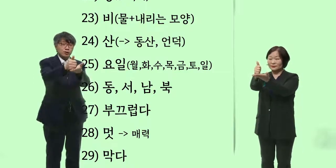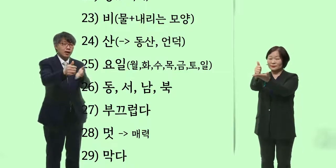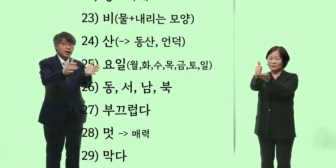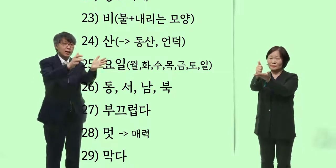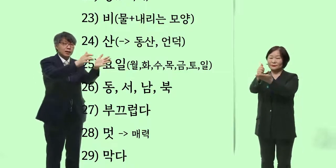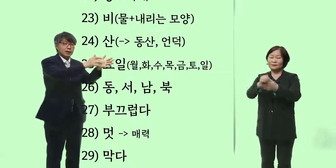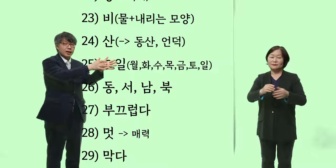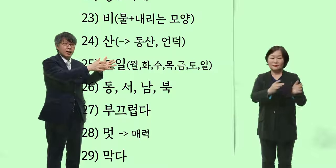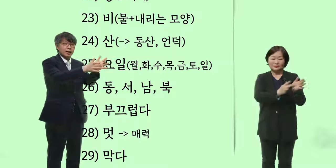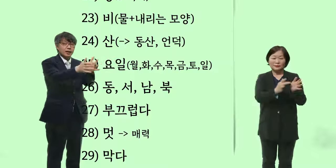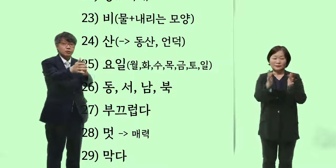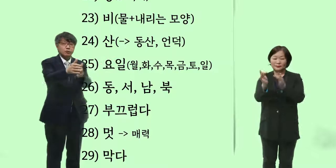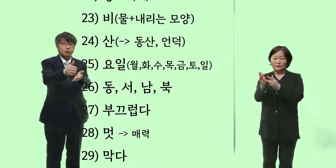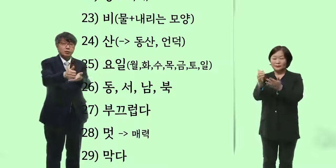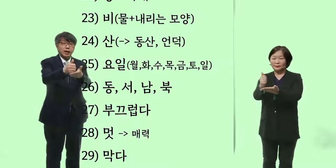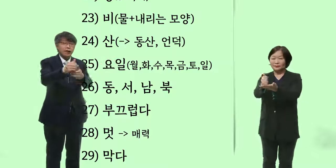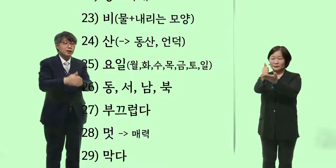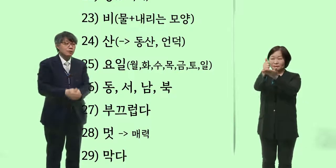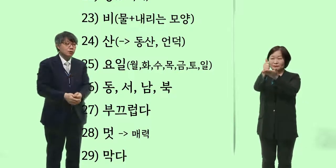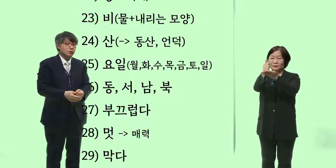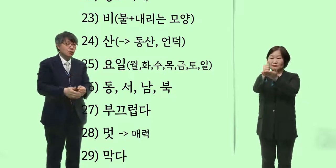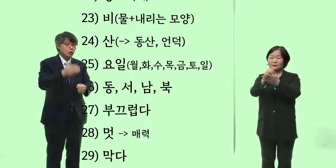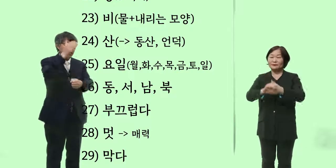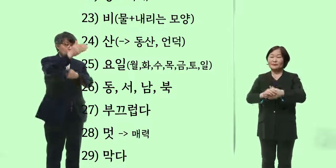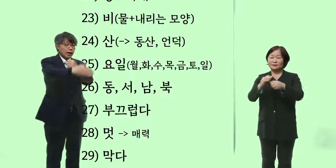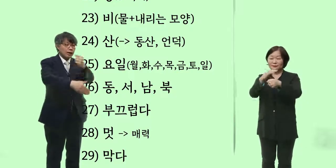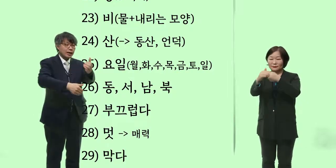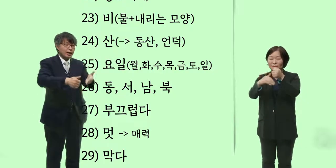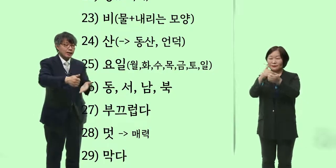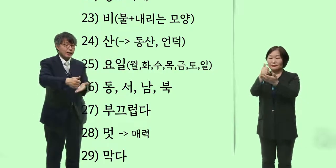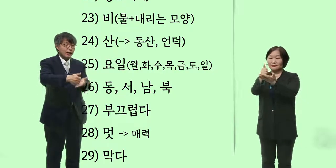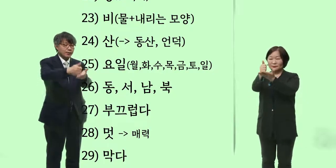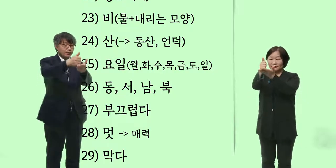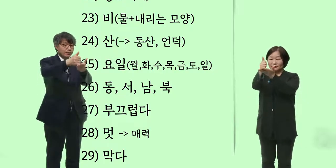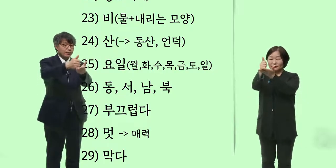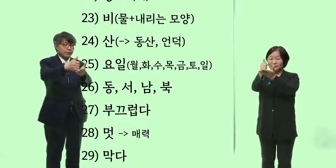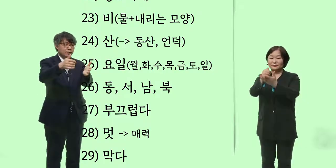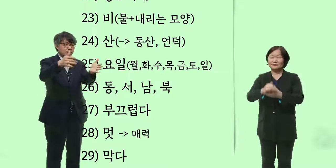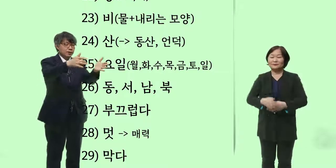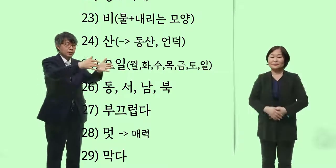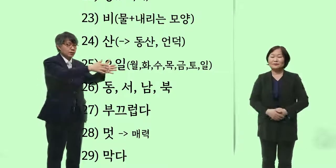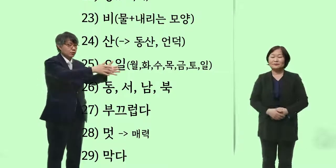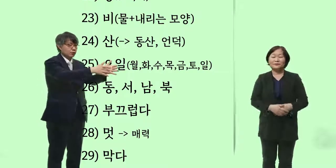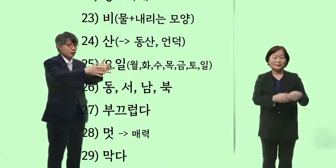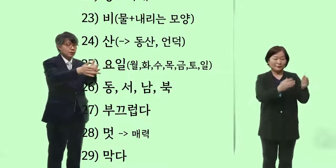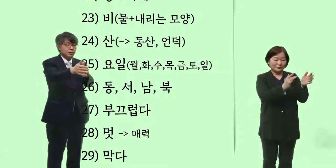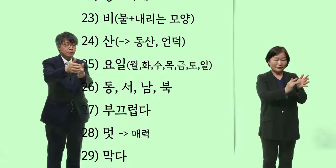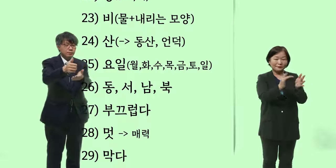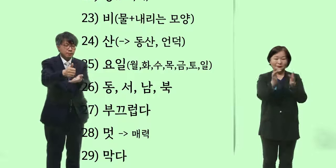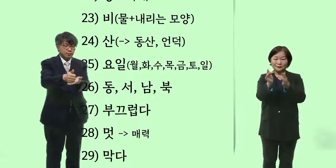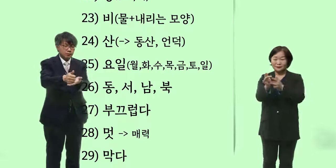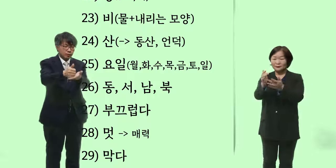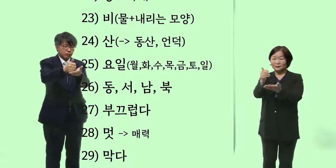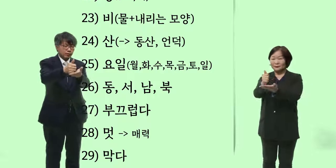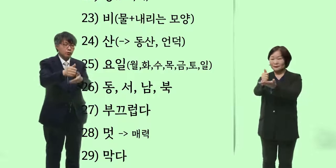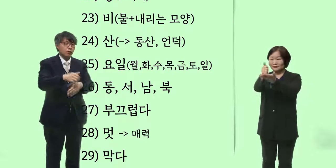예수님입니다. 예수님. 하나님은 배웠죠. 하나님. 예수님 이렇게